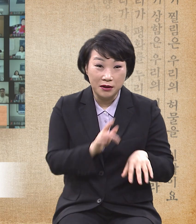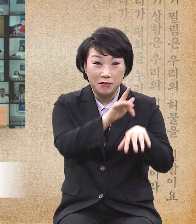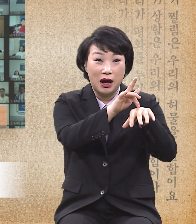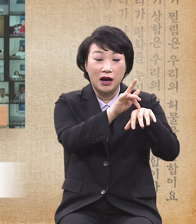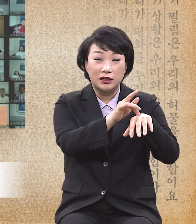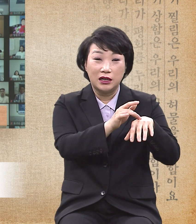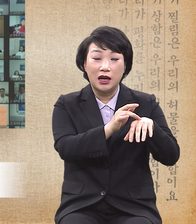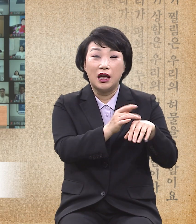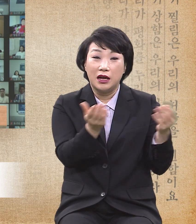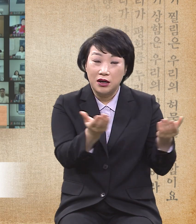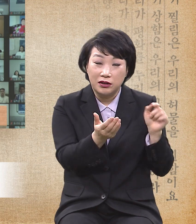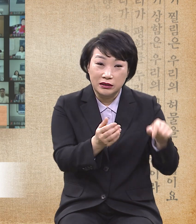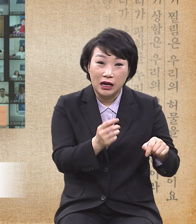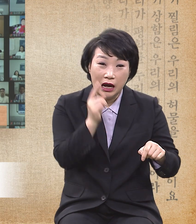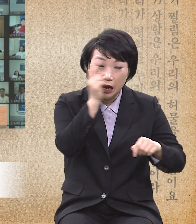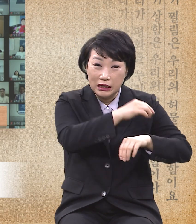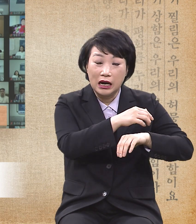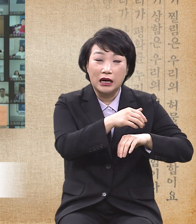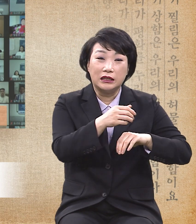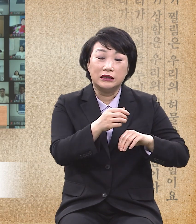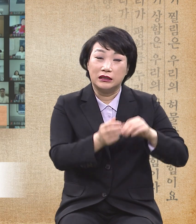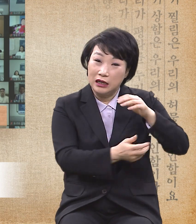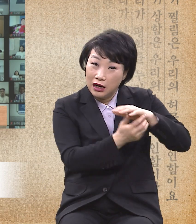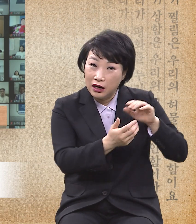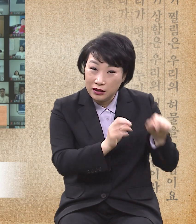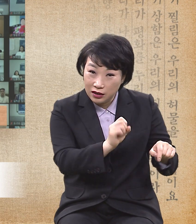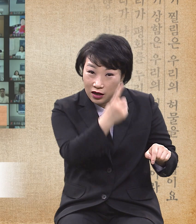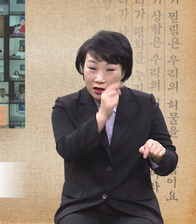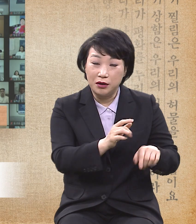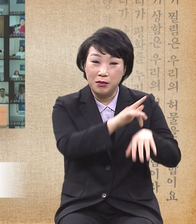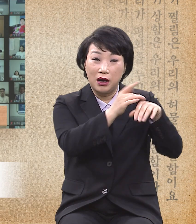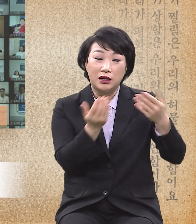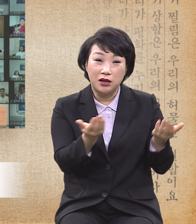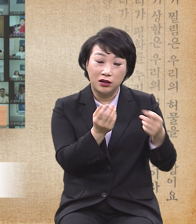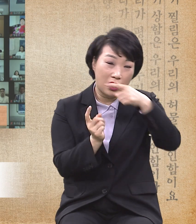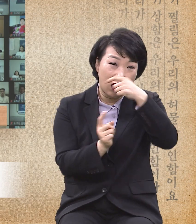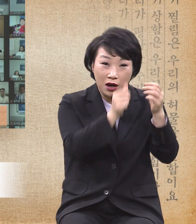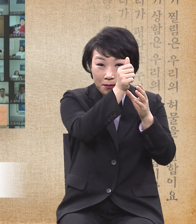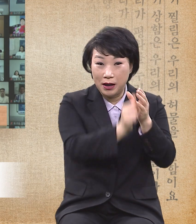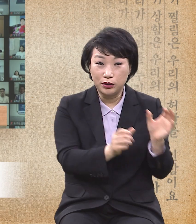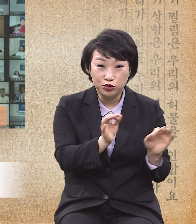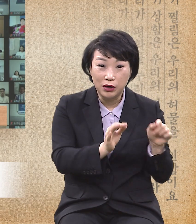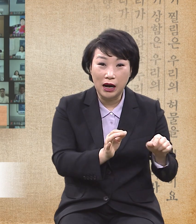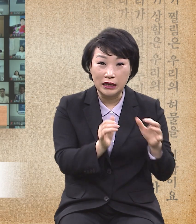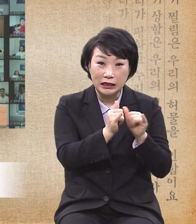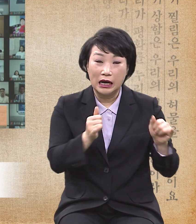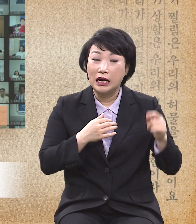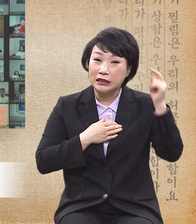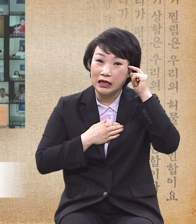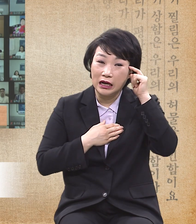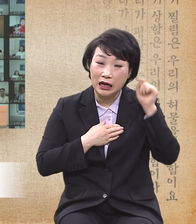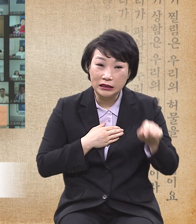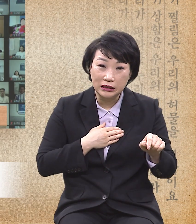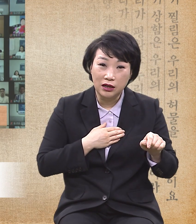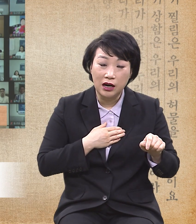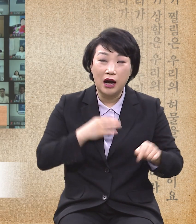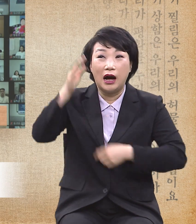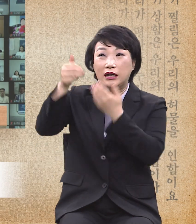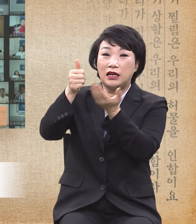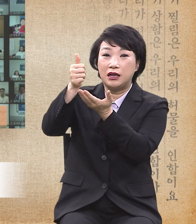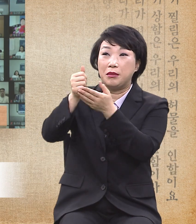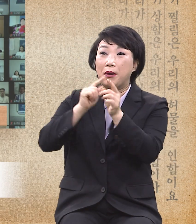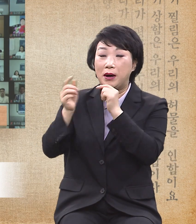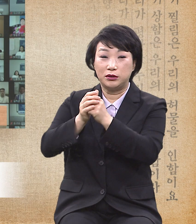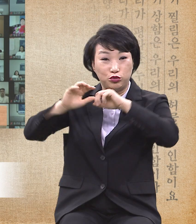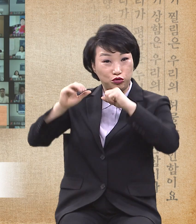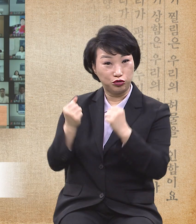마귀의 괴계에 그님의 꼬임을 받는 순간 인간의 생각이 하나님께